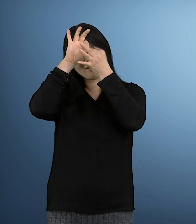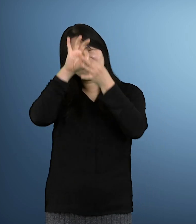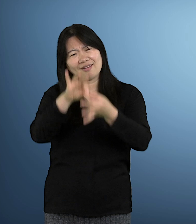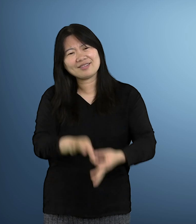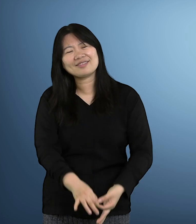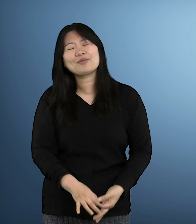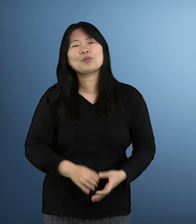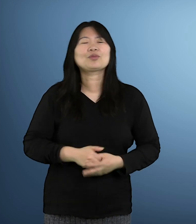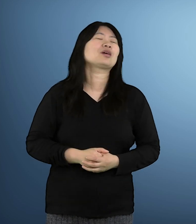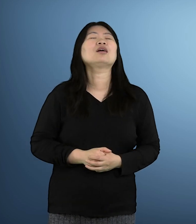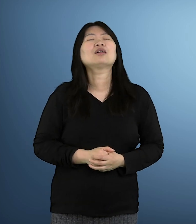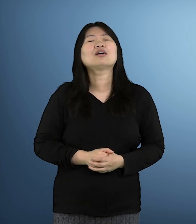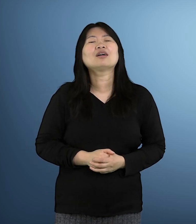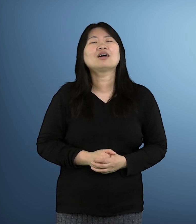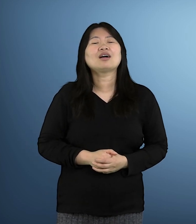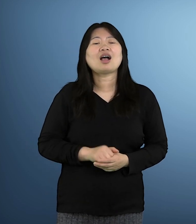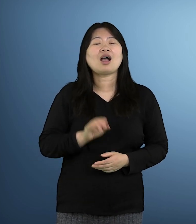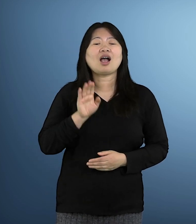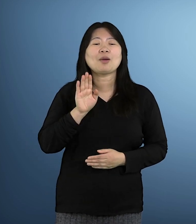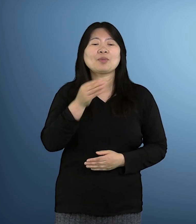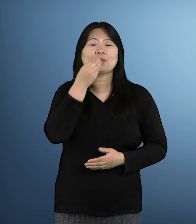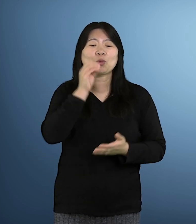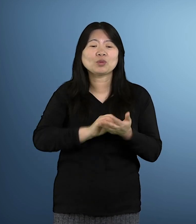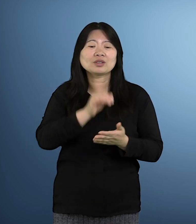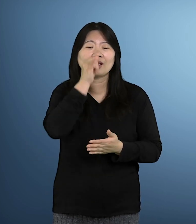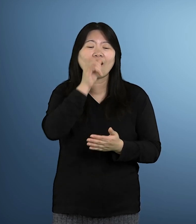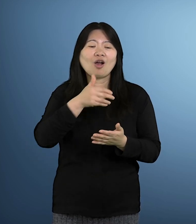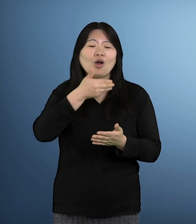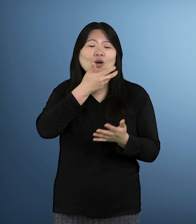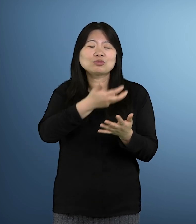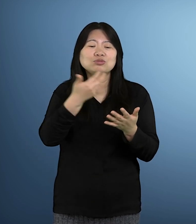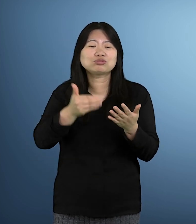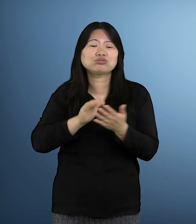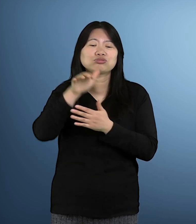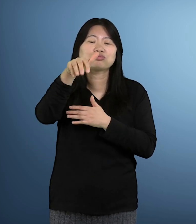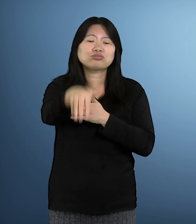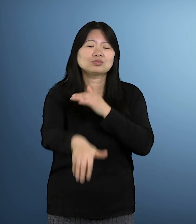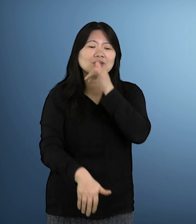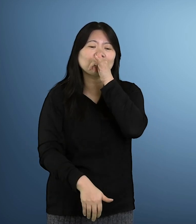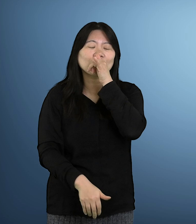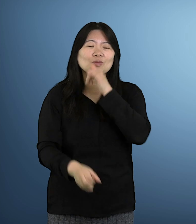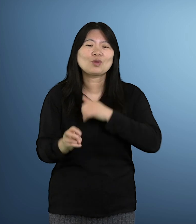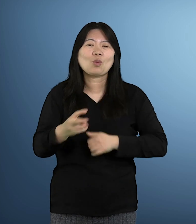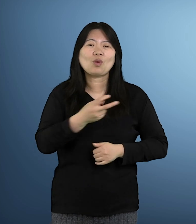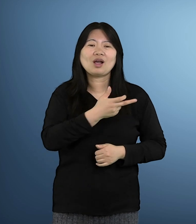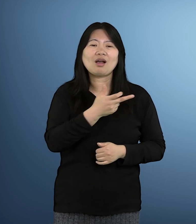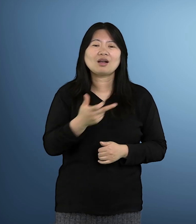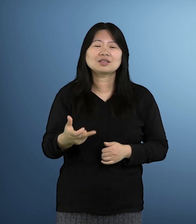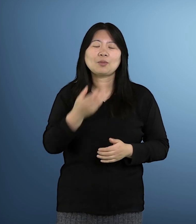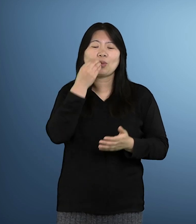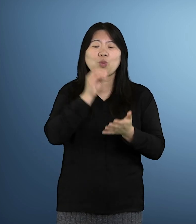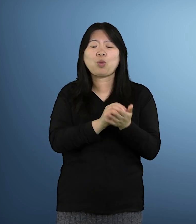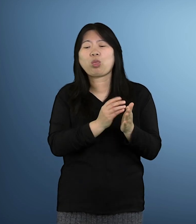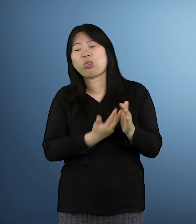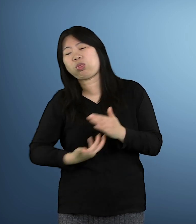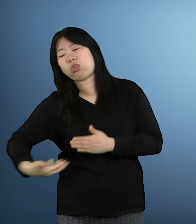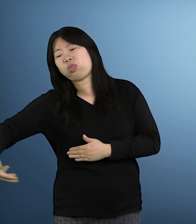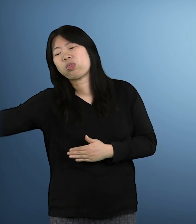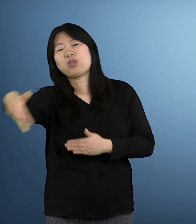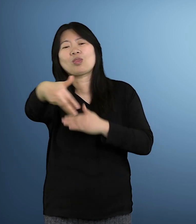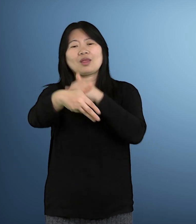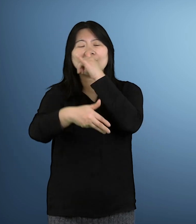계속해서 앞에 돌이 있으면 돌을 넘어가고 또 큰 바위돌이 있으면 옆으로